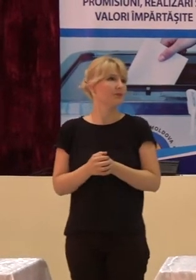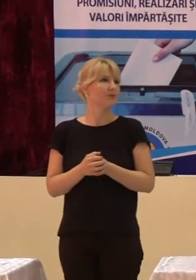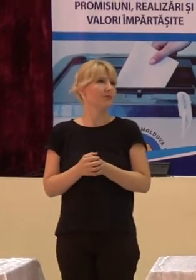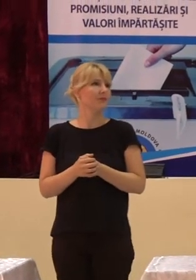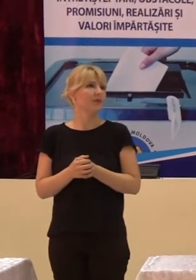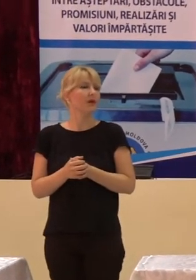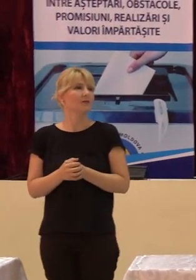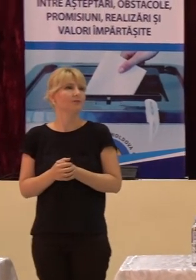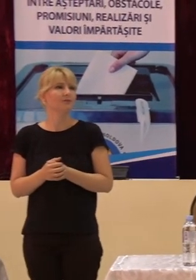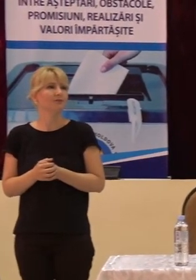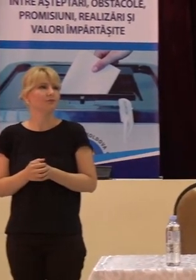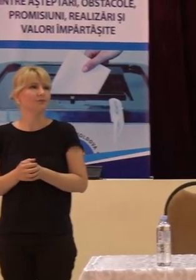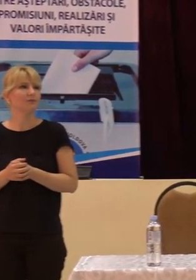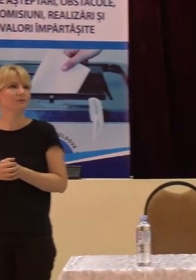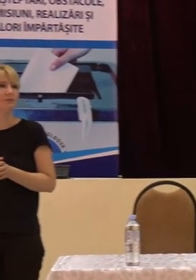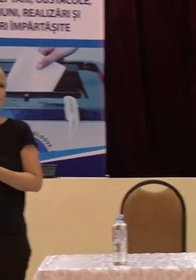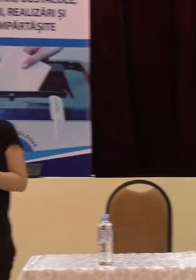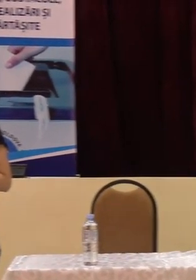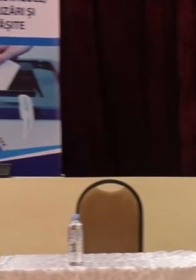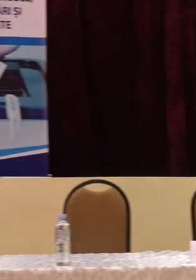Doar o secundă, doar o clipă.